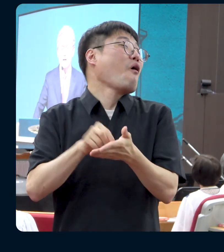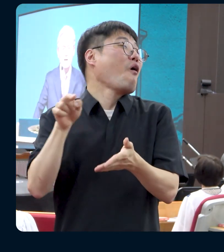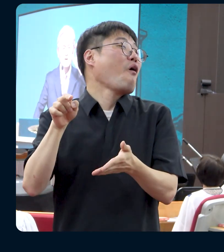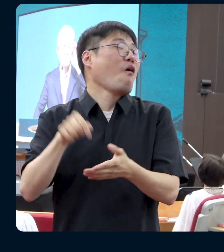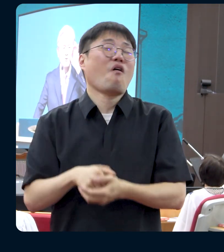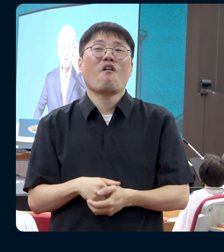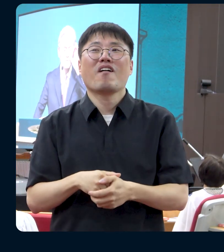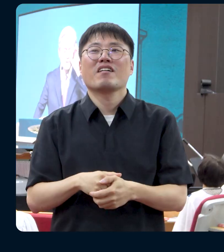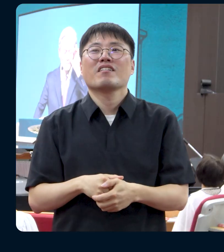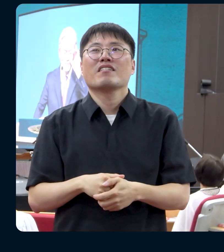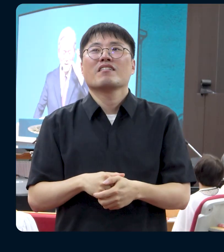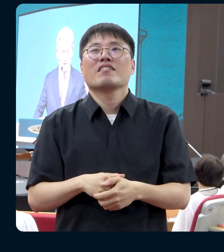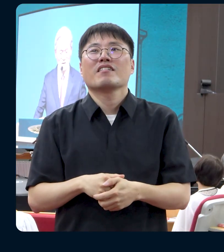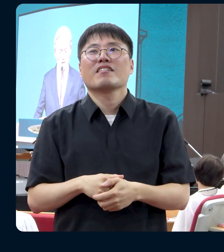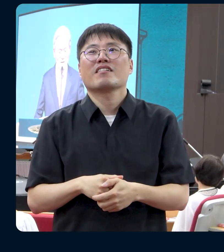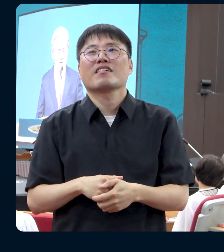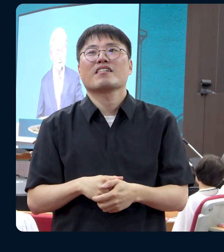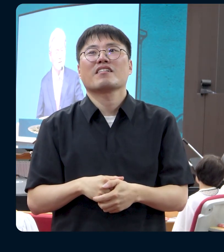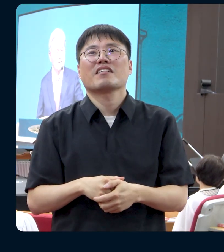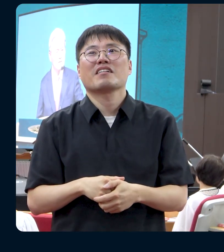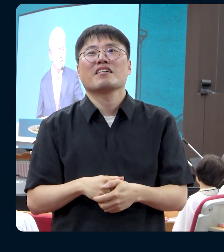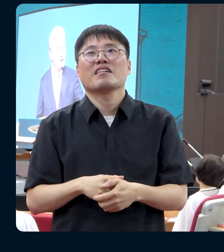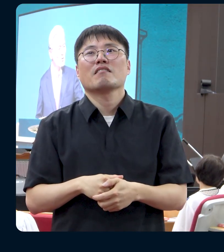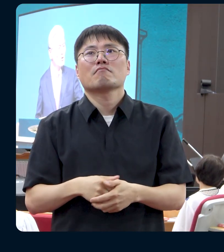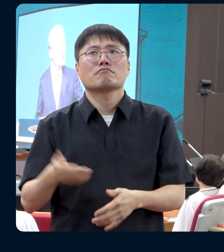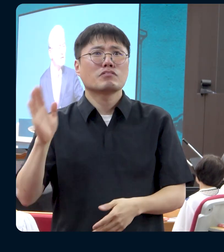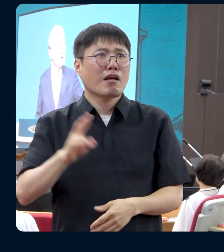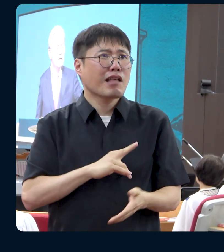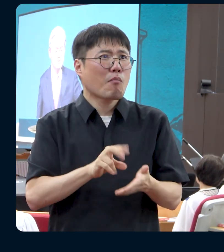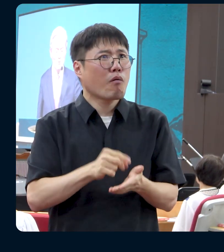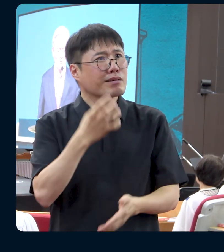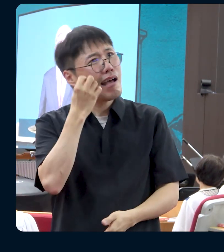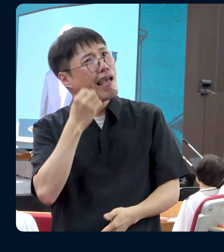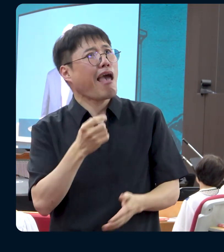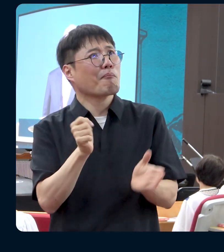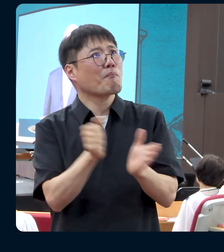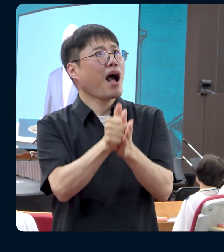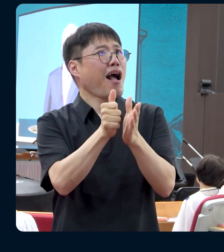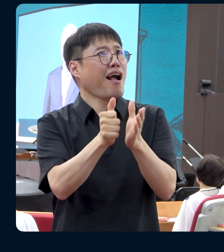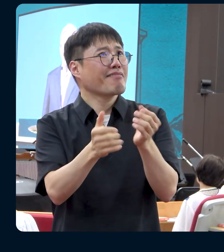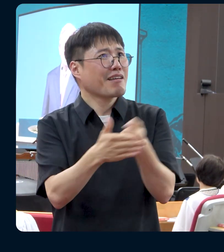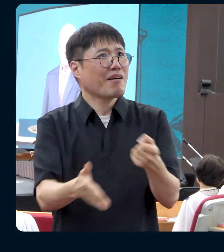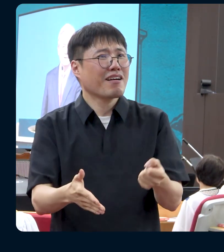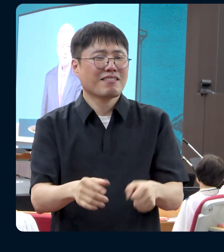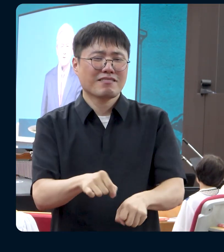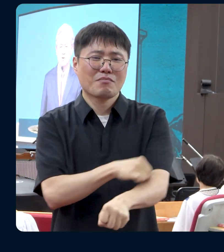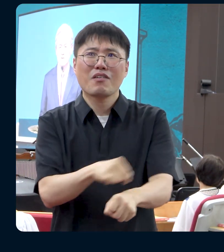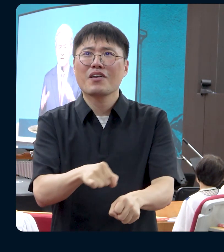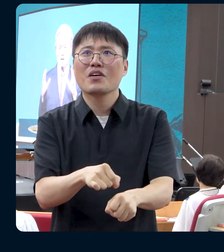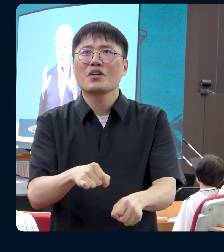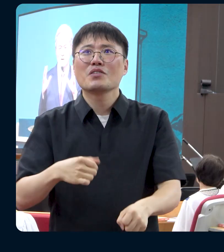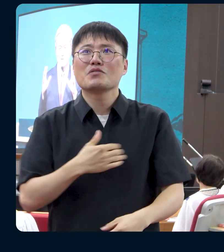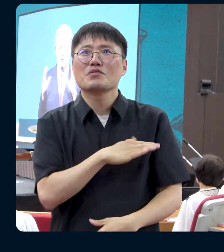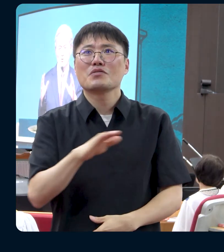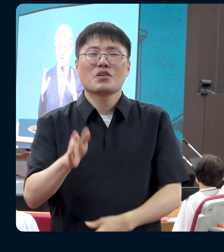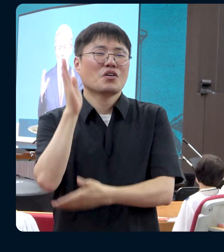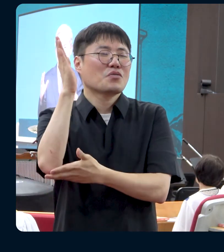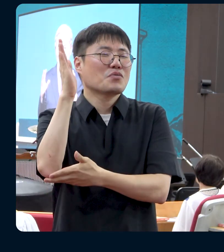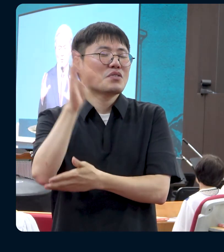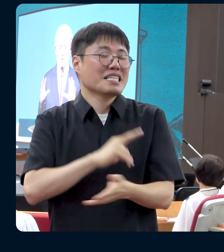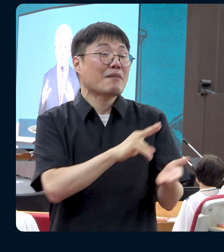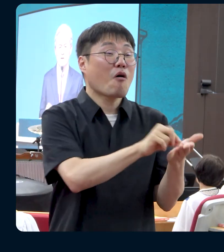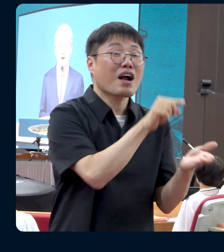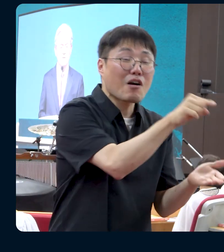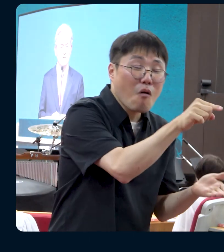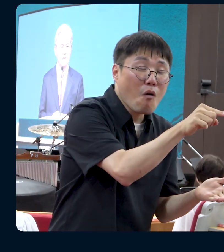잡기야. 신앙의 길 두더지 잡기. 그런데 제목이 너무 희한해가지고 특별히 저희는